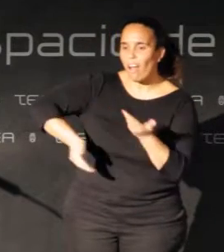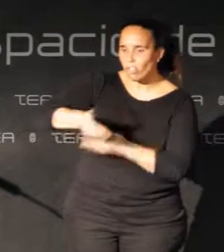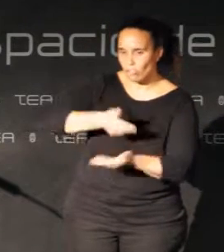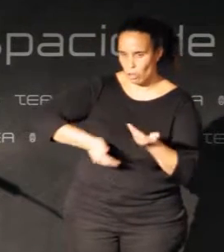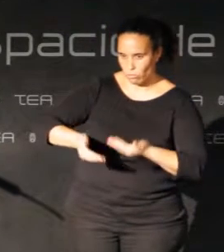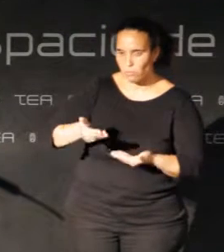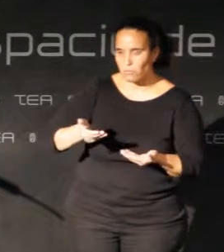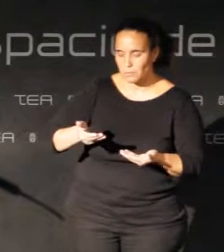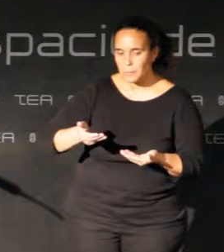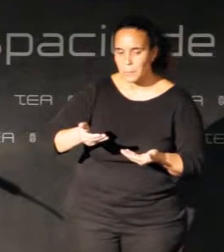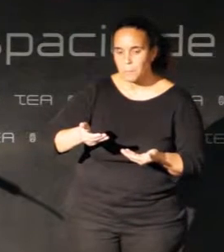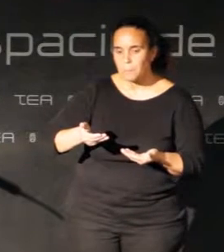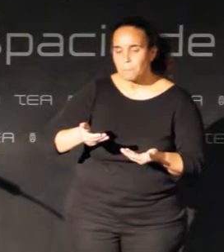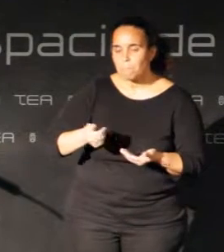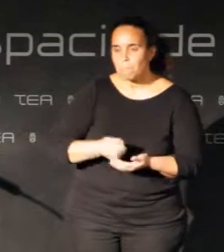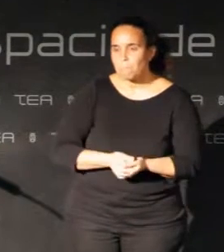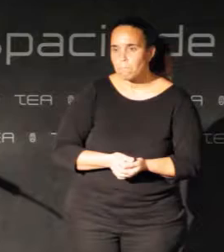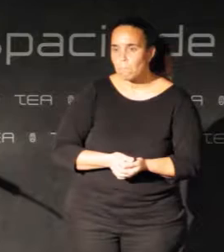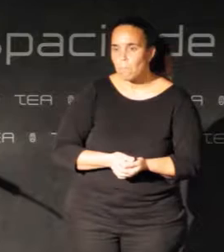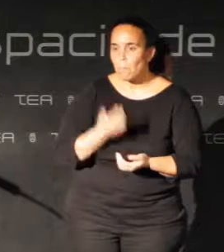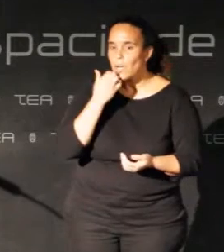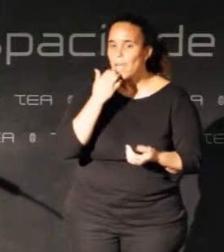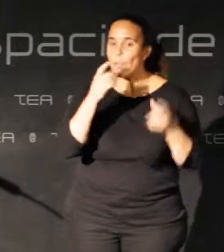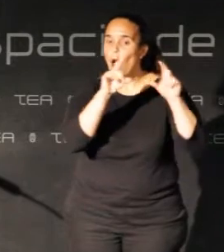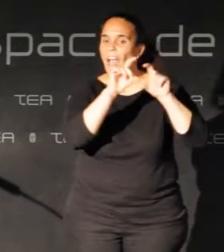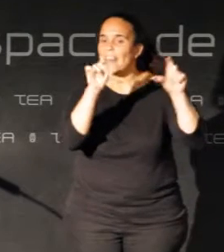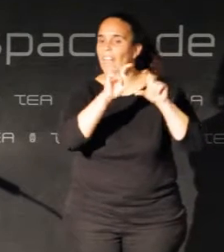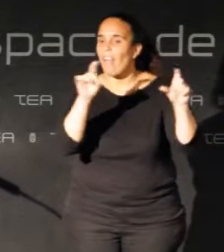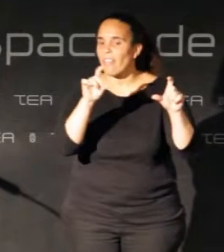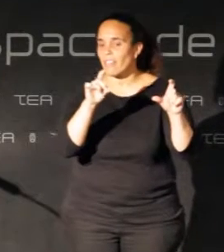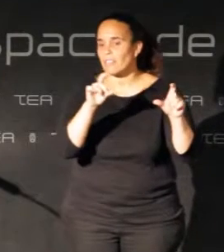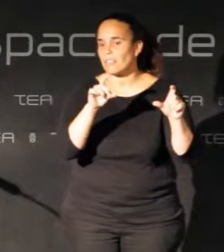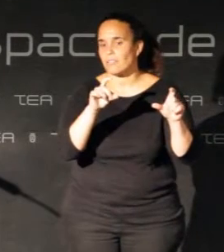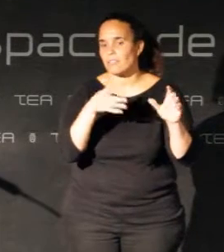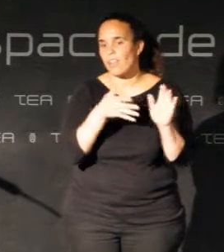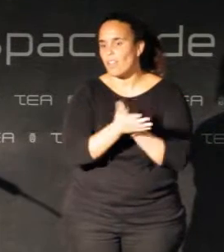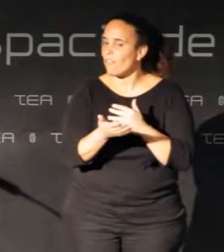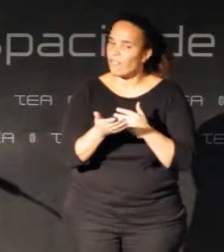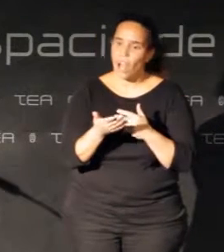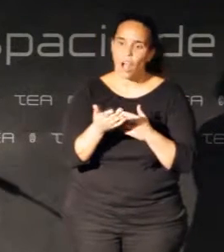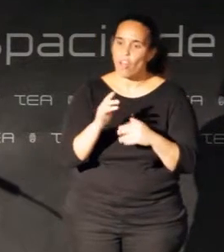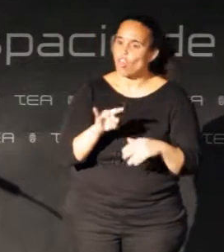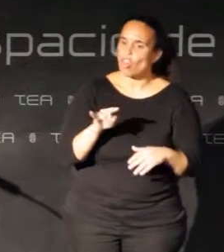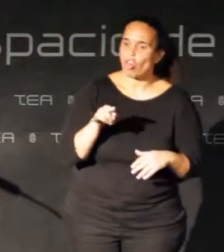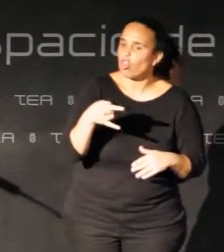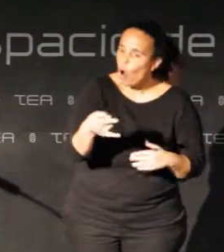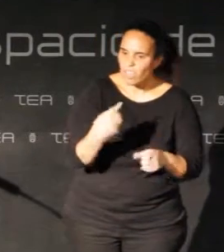que para las entidades no suponga una rémora desde el punto de vista de la burocracia, es